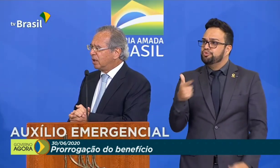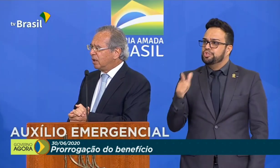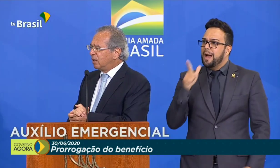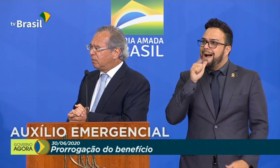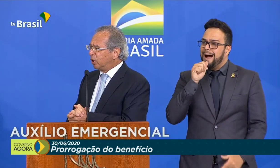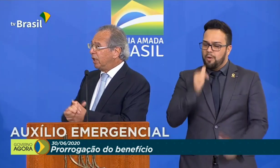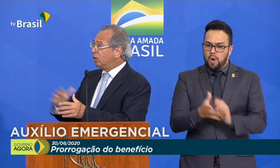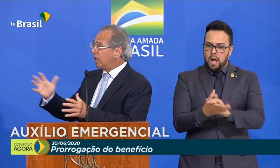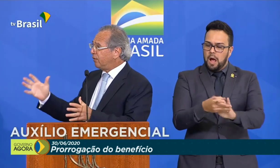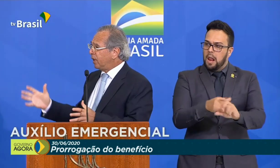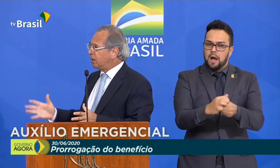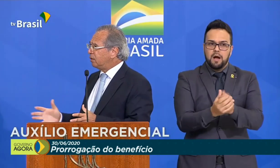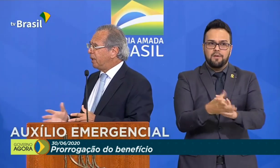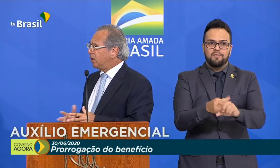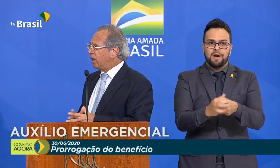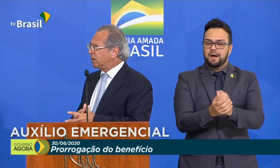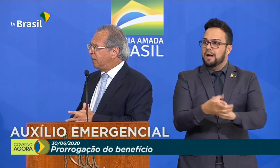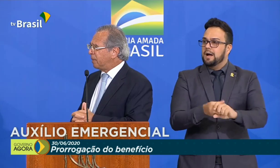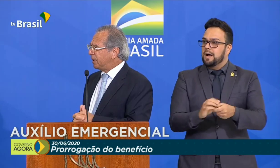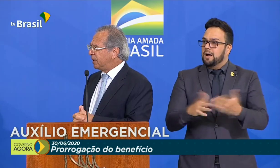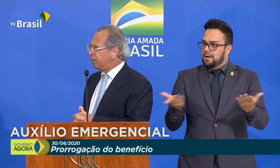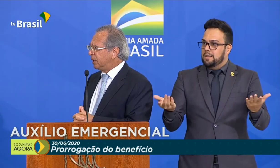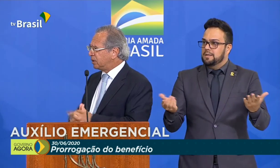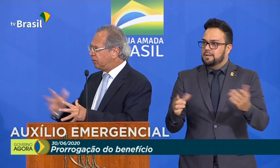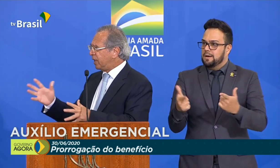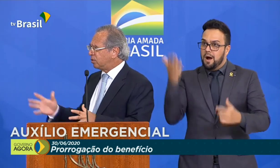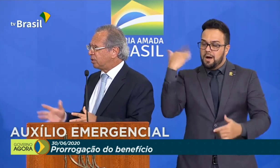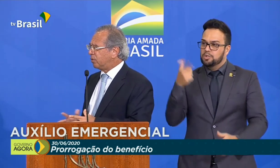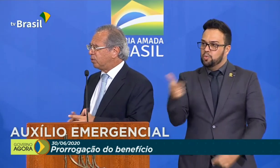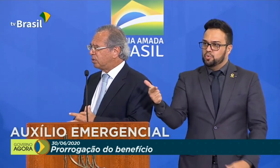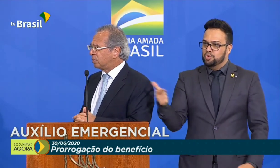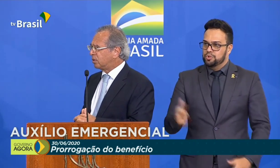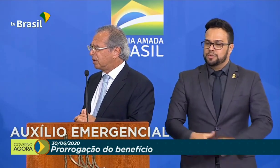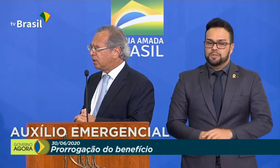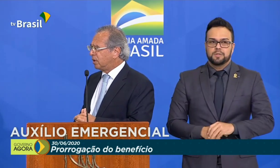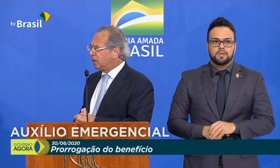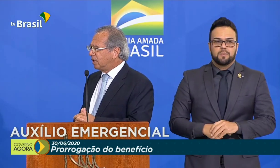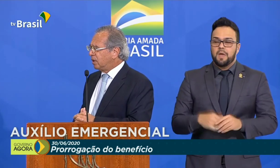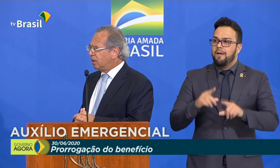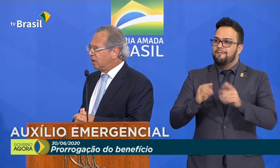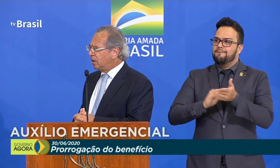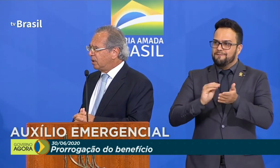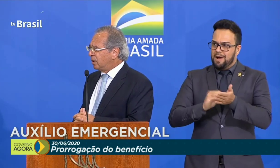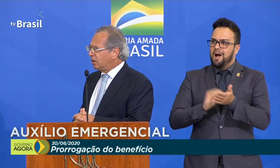mãos. Poderiam estar enfrentando melhor também a pandemia se tivessem os recursos.